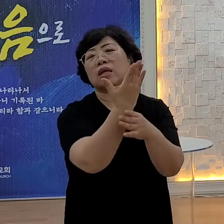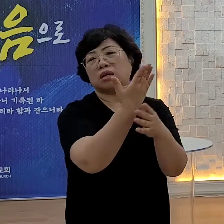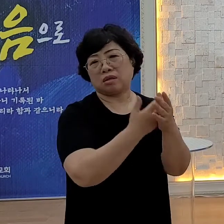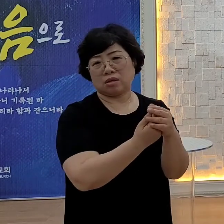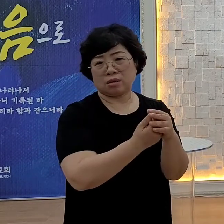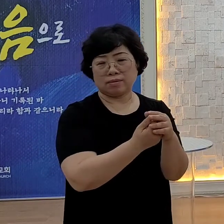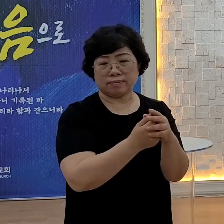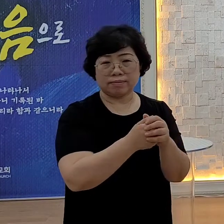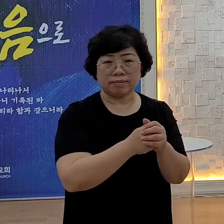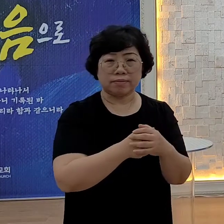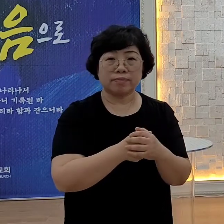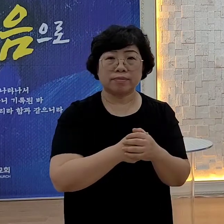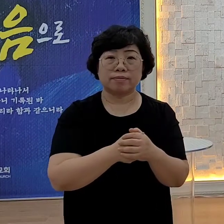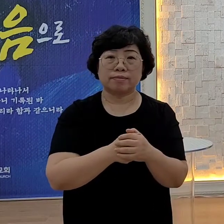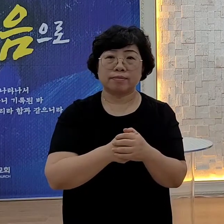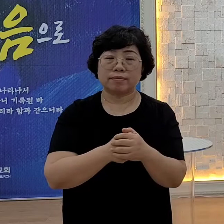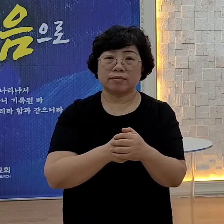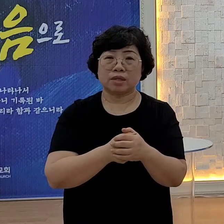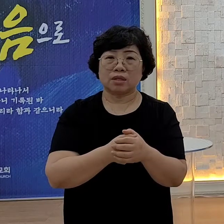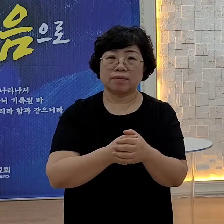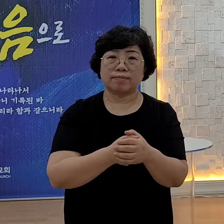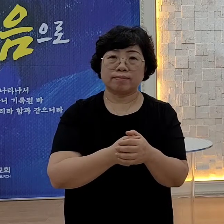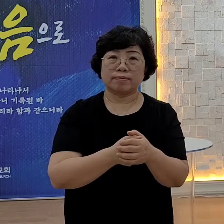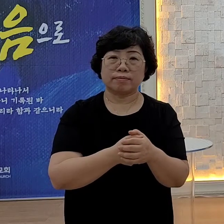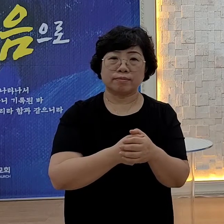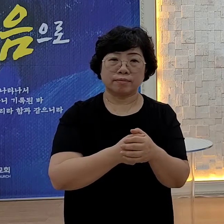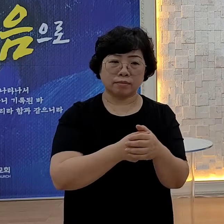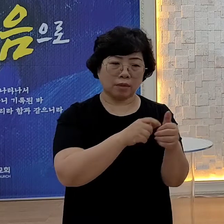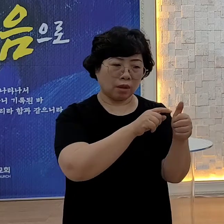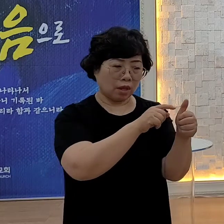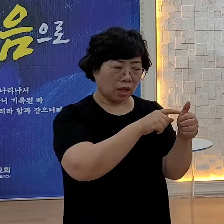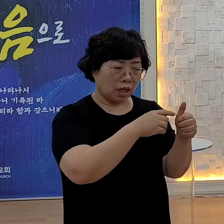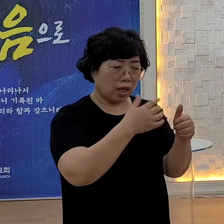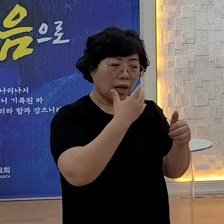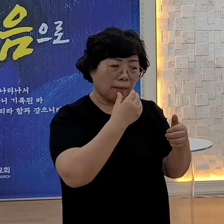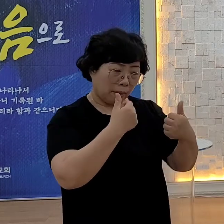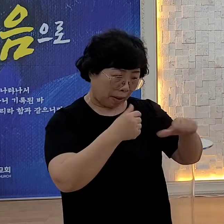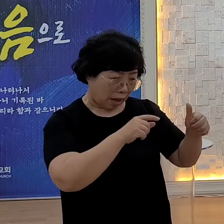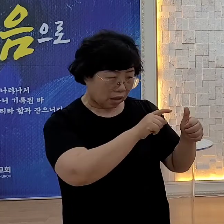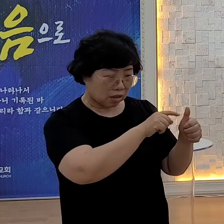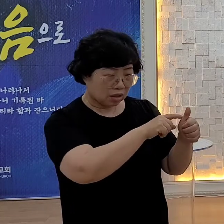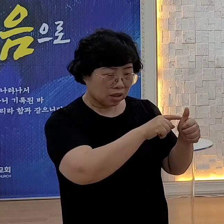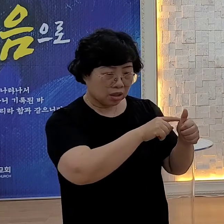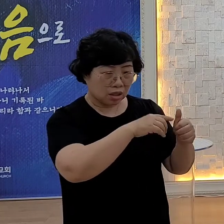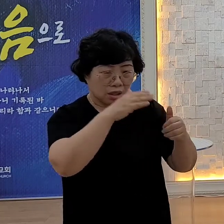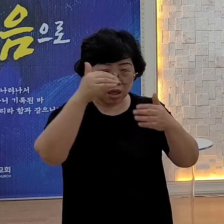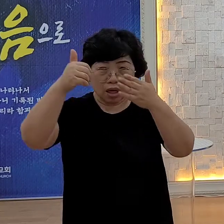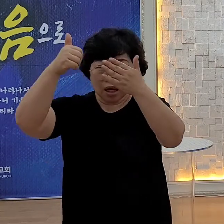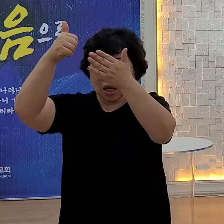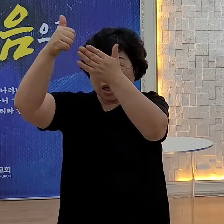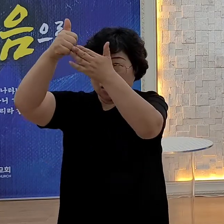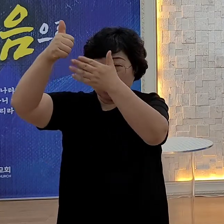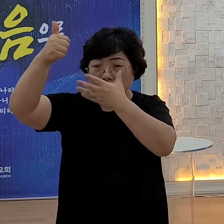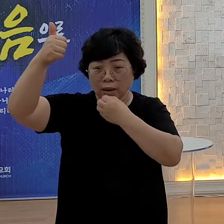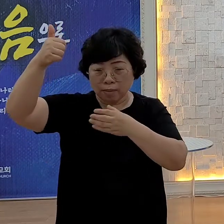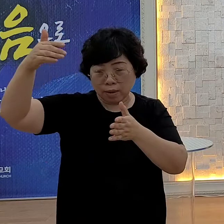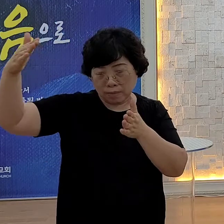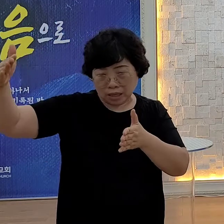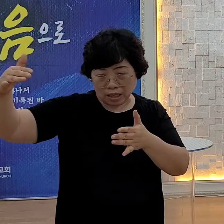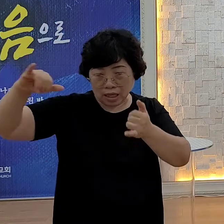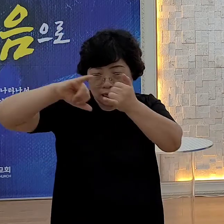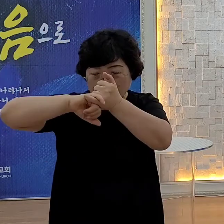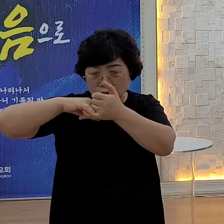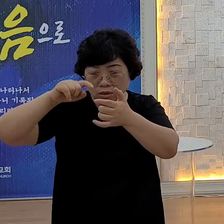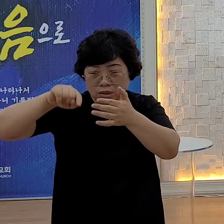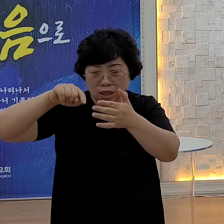여러분 하나님의 약속에 이 인간의 생각을 더할 때에 반드시 이런